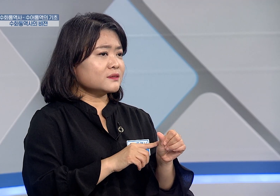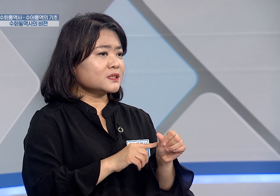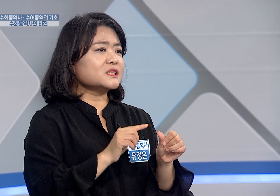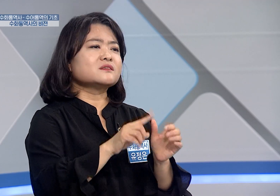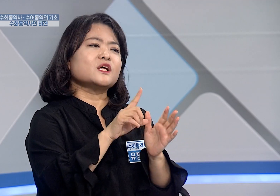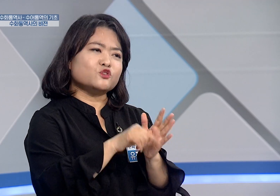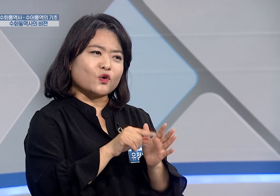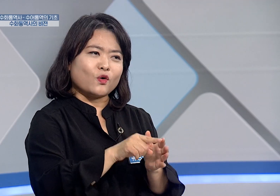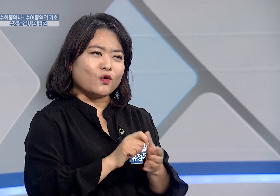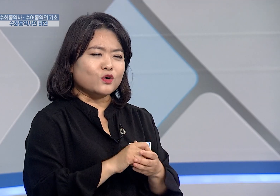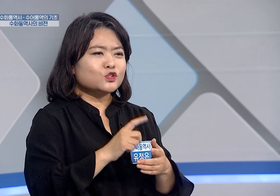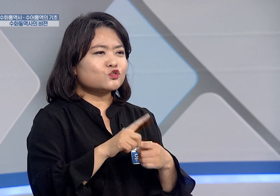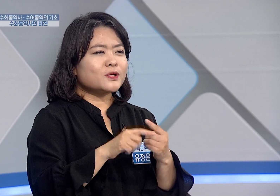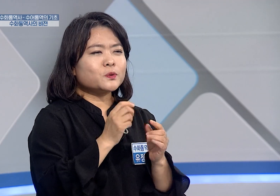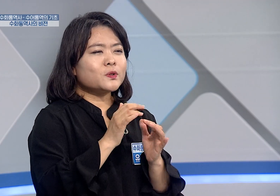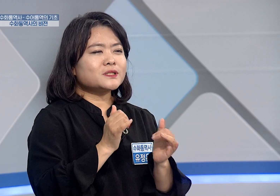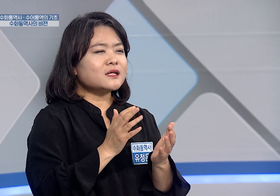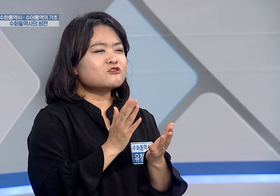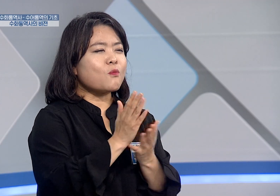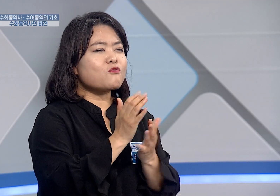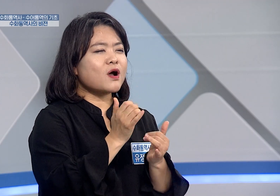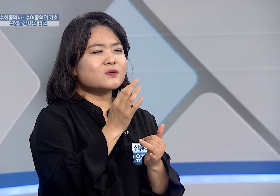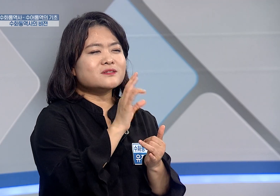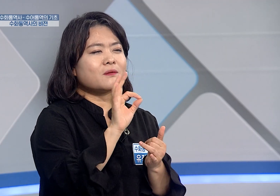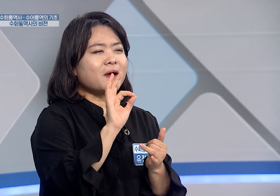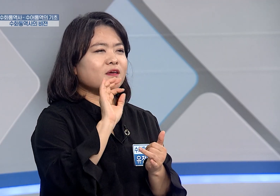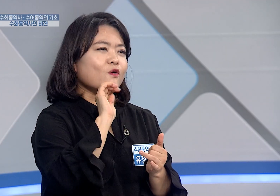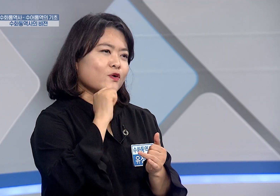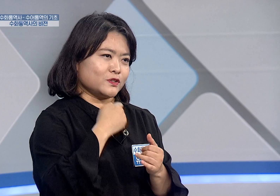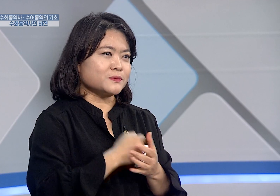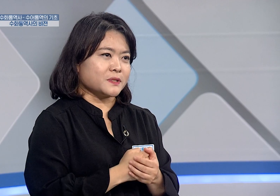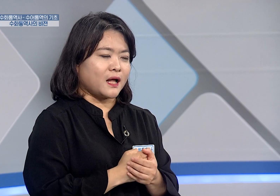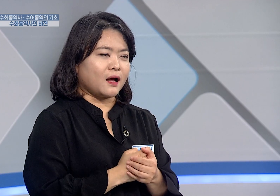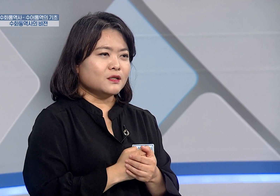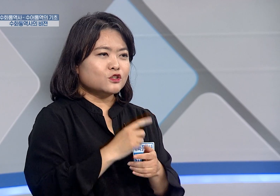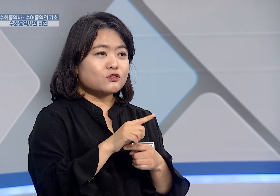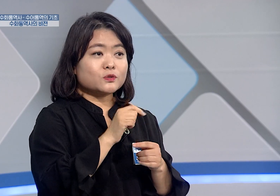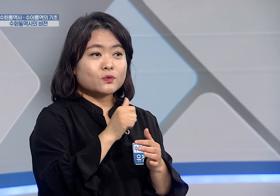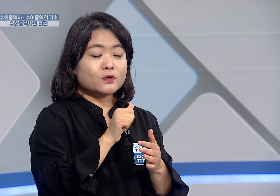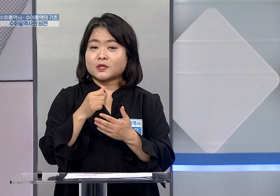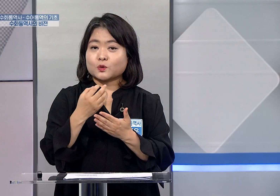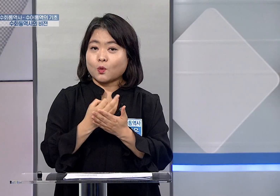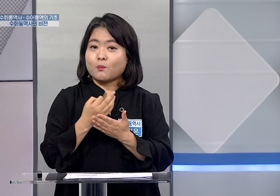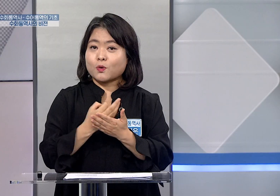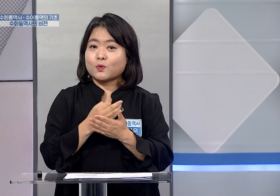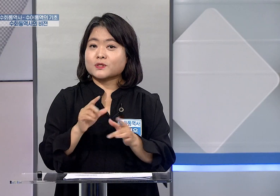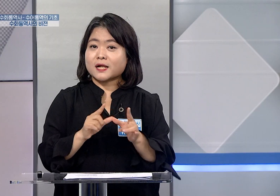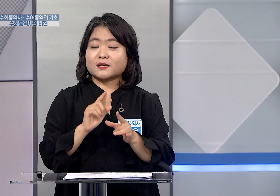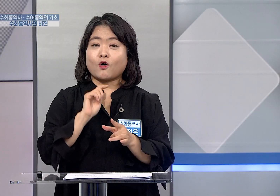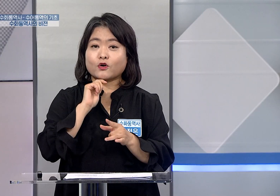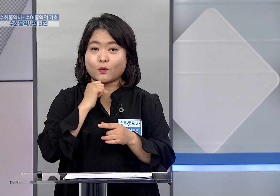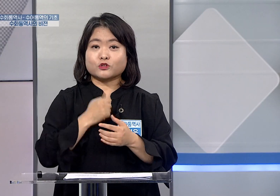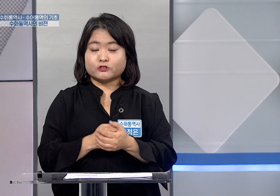1995년 그때도요. 수화통역사는 전문가로 인정받기 어려웠습니다. 수화통역사로 돈 벌고 살기가